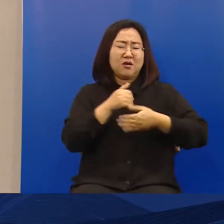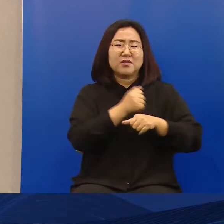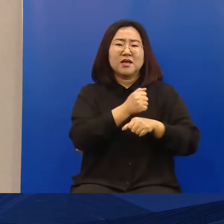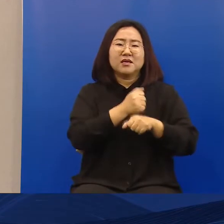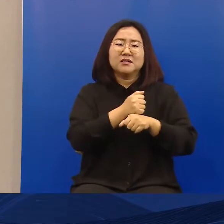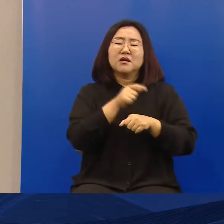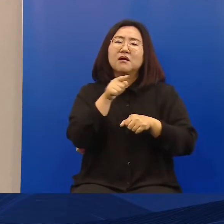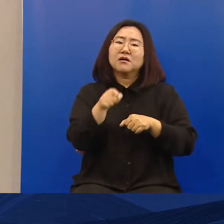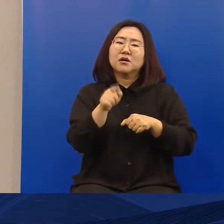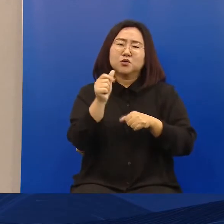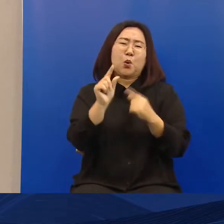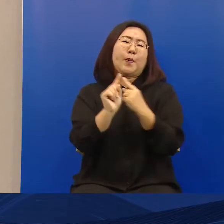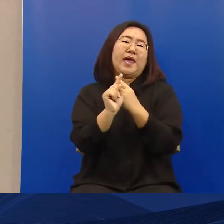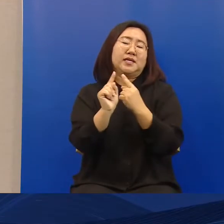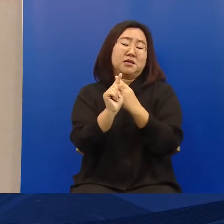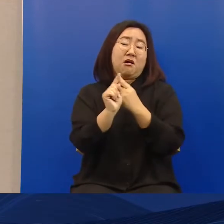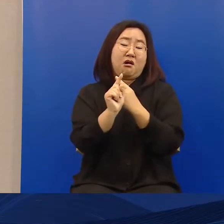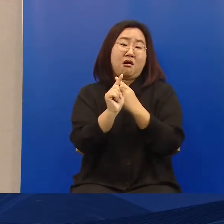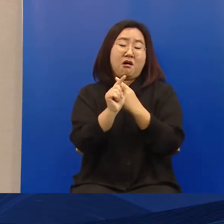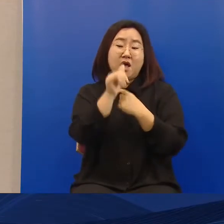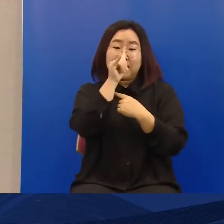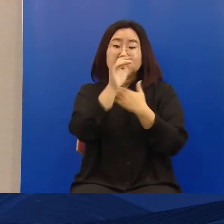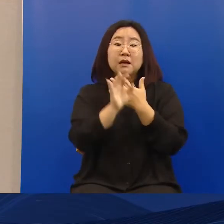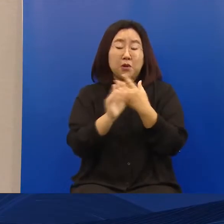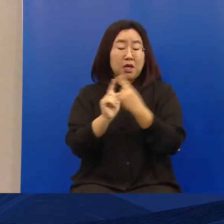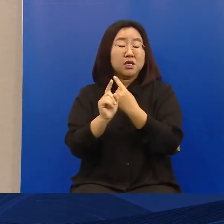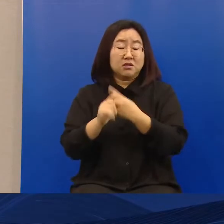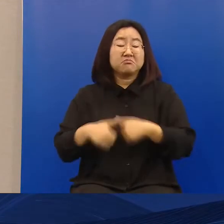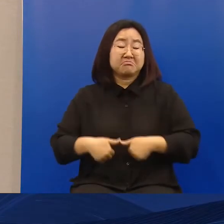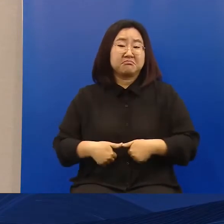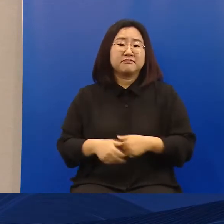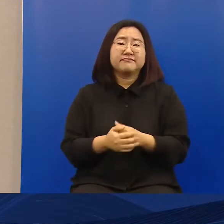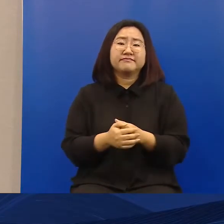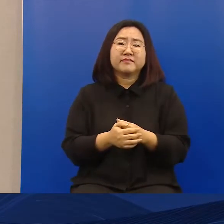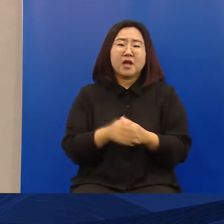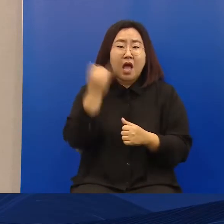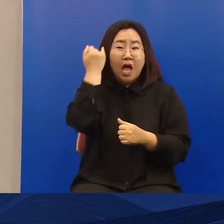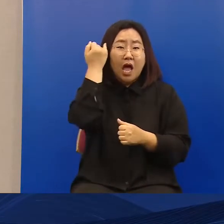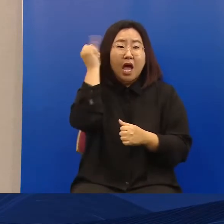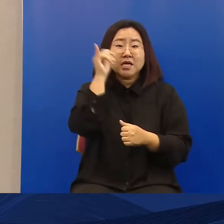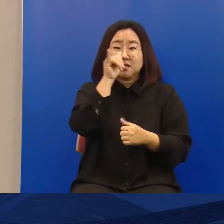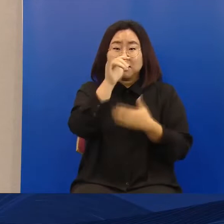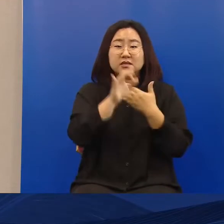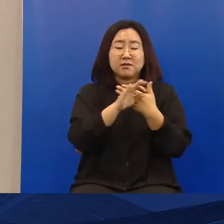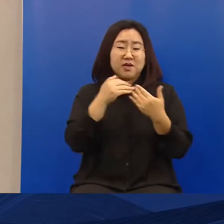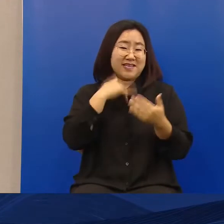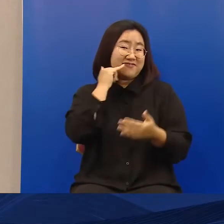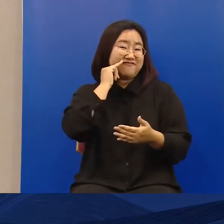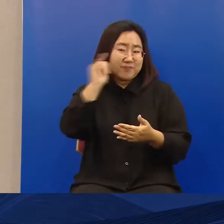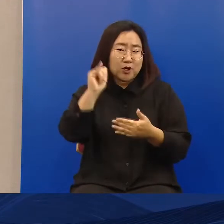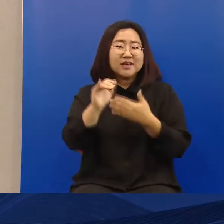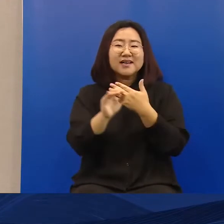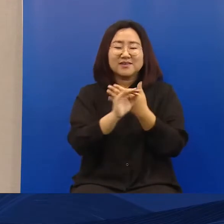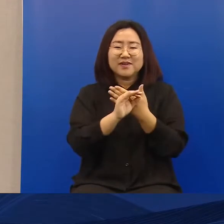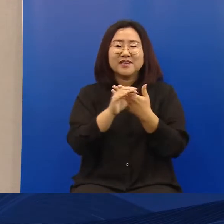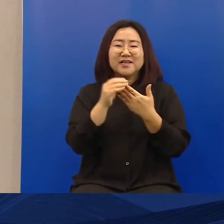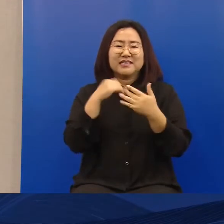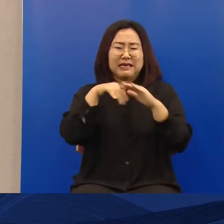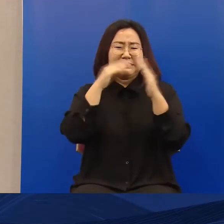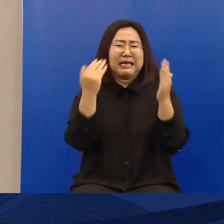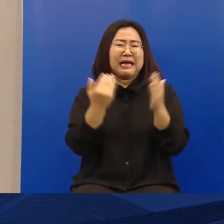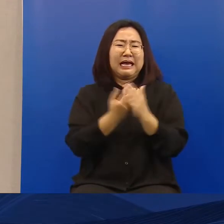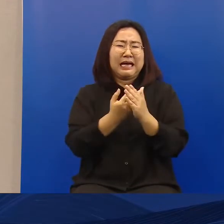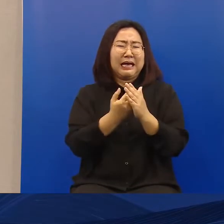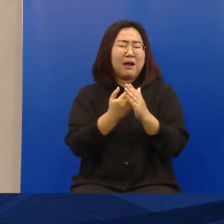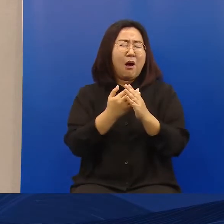들어가지고 이거를 좀 개정할 거 있으면 좀 개정하려고 그래요. 그리고 여러분들이 아이디어가 있으면 저한테 전화하면 제가 또 다 못하면